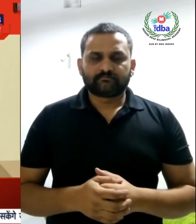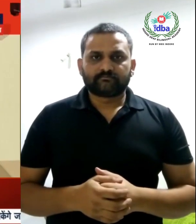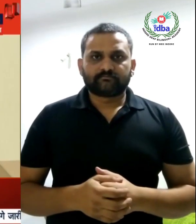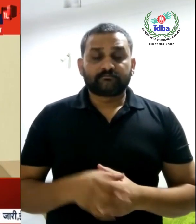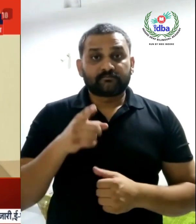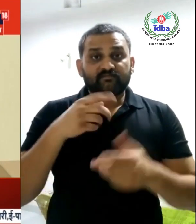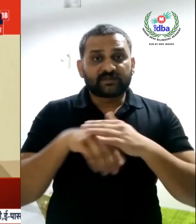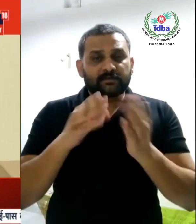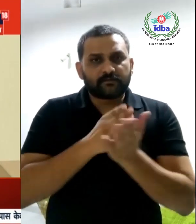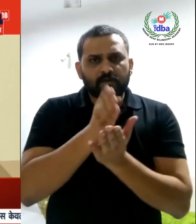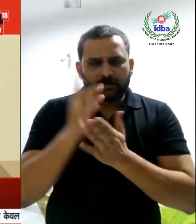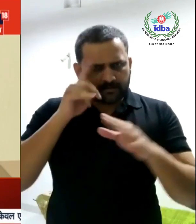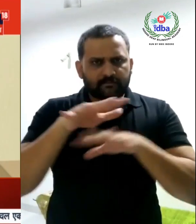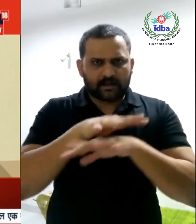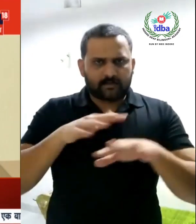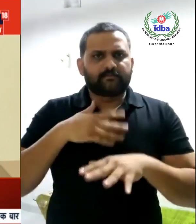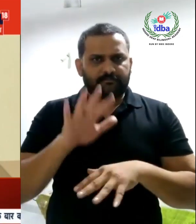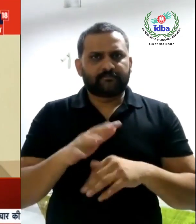और इसके लिए दो योजनाएं बनाई है।